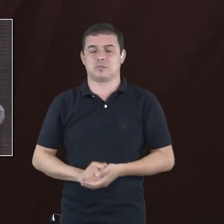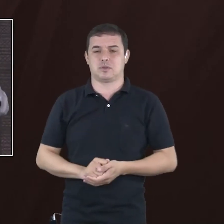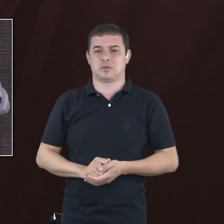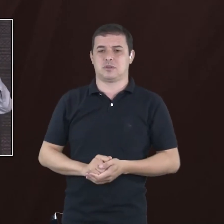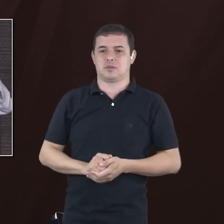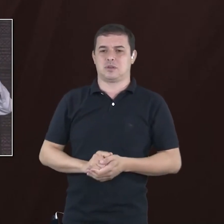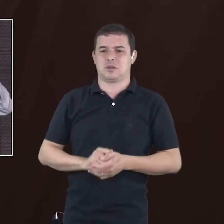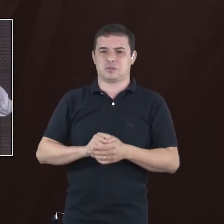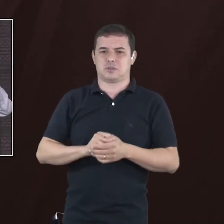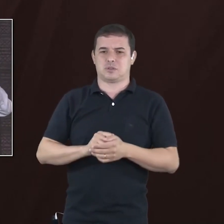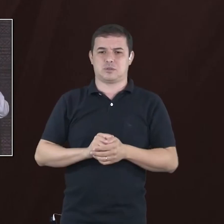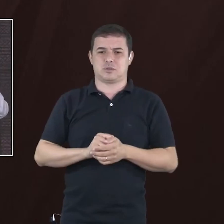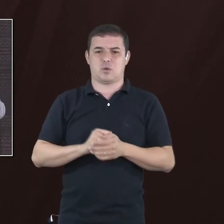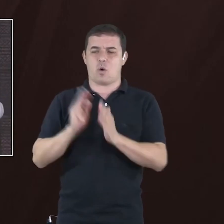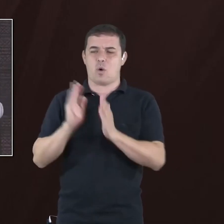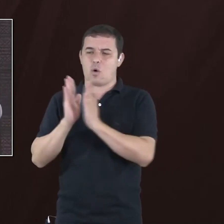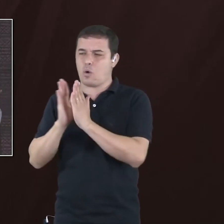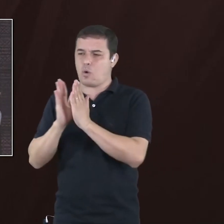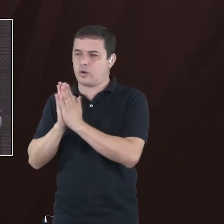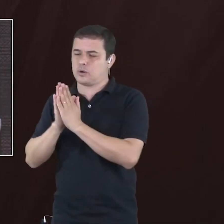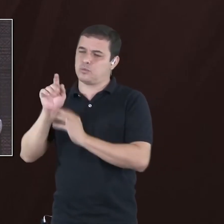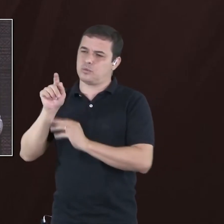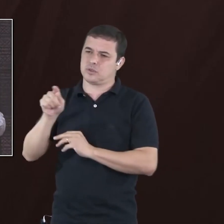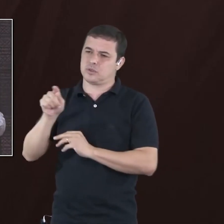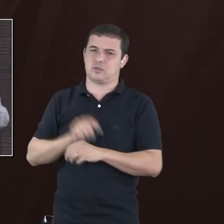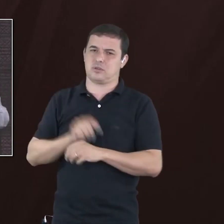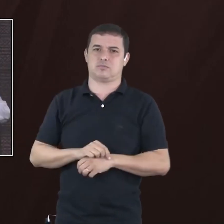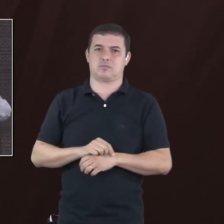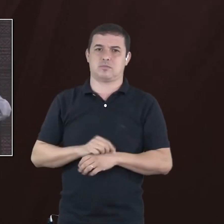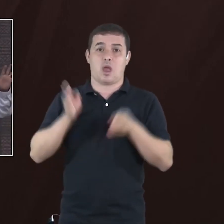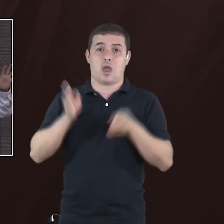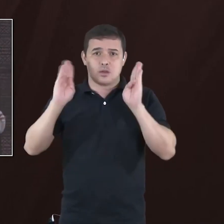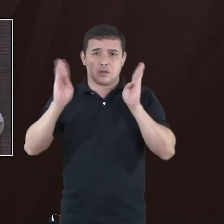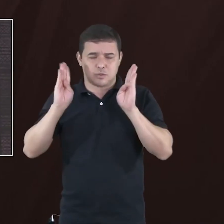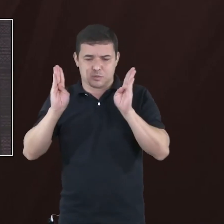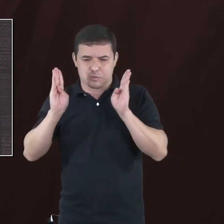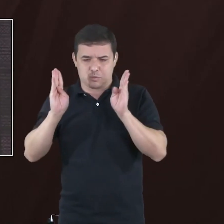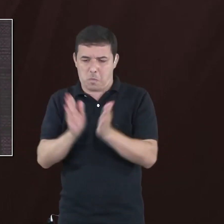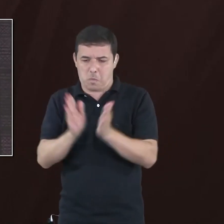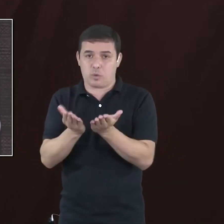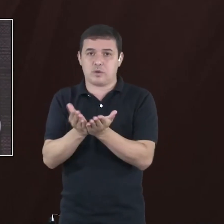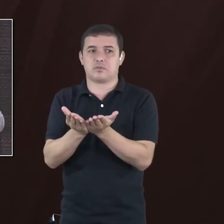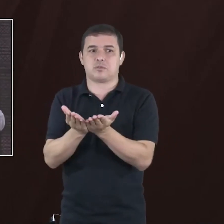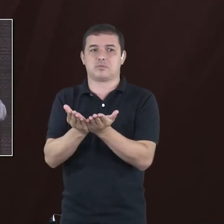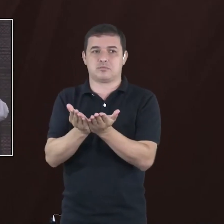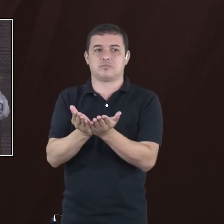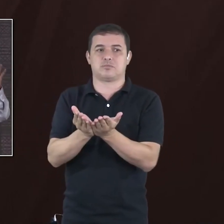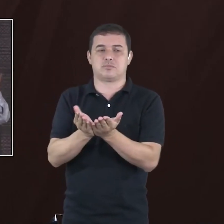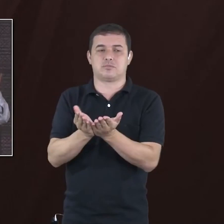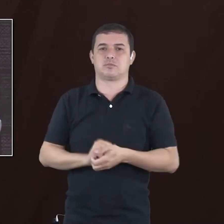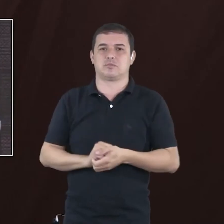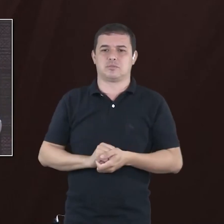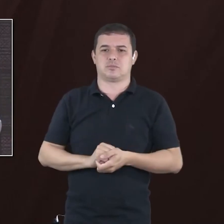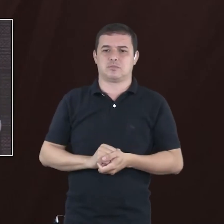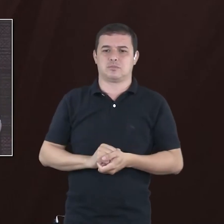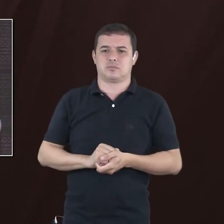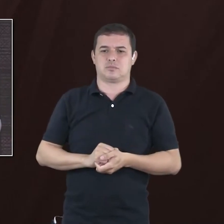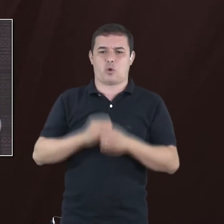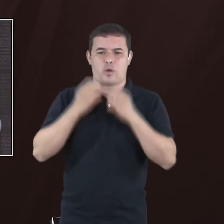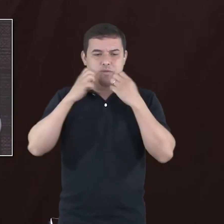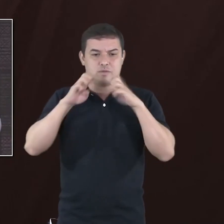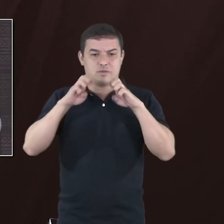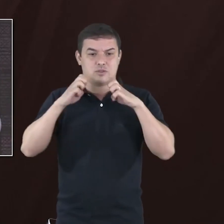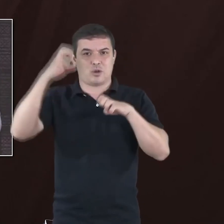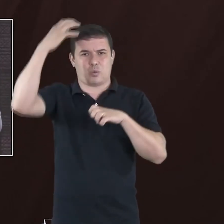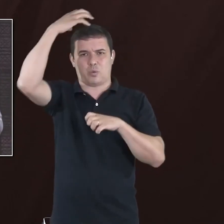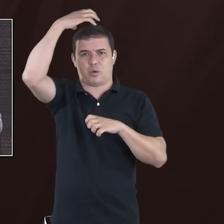também o Expolivro, percorrendo em todo lugar, levando o Evangelho do Reino a todo lugar.